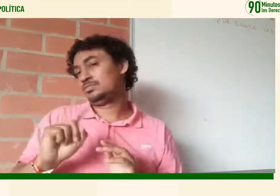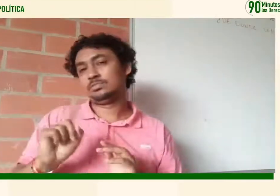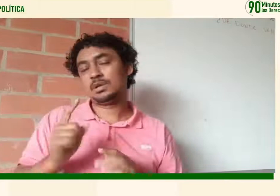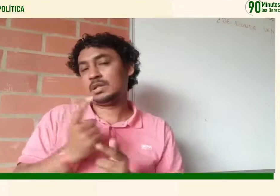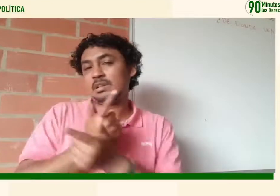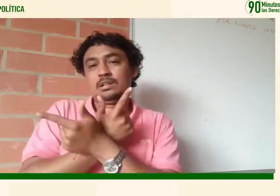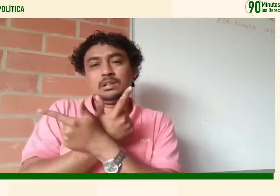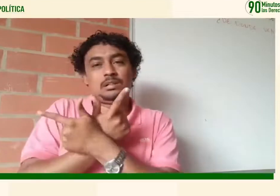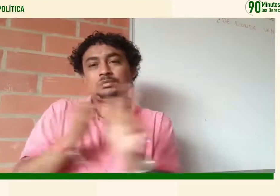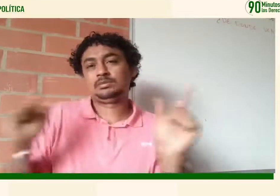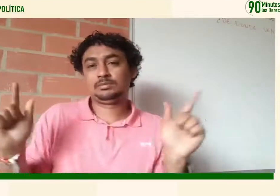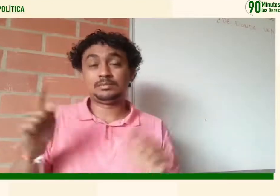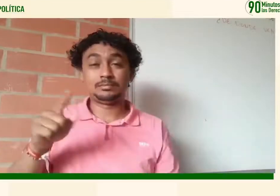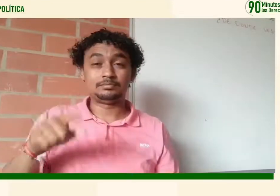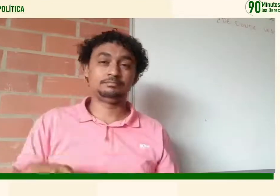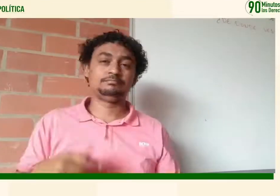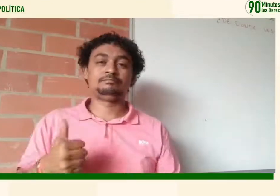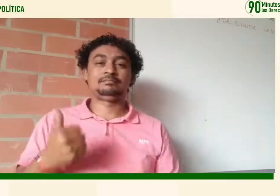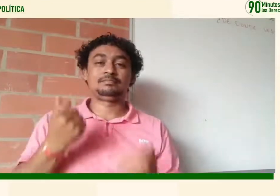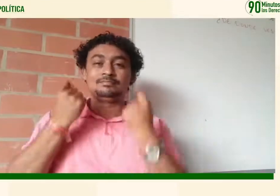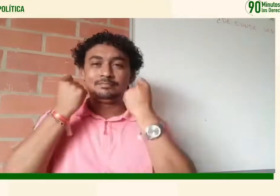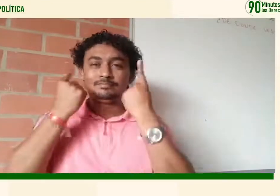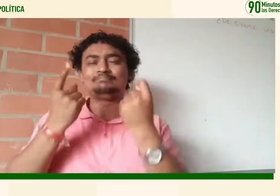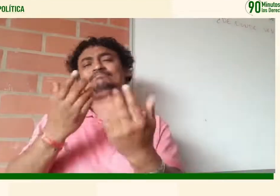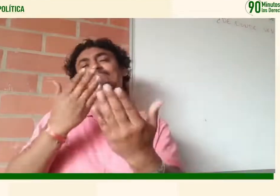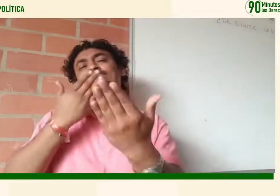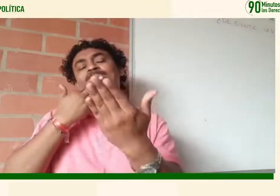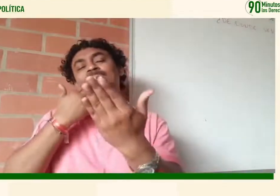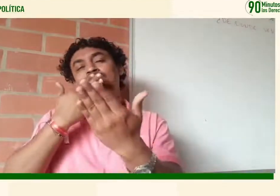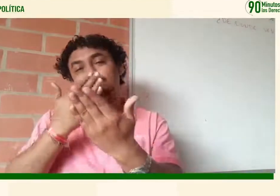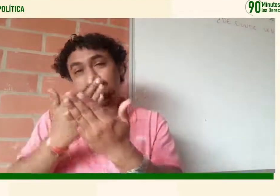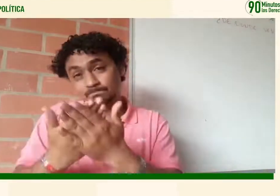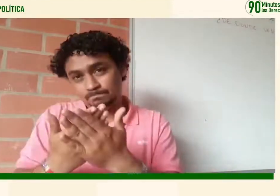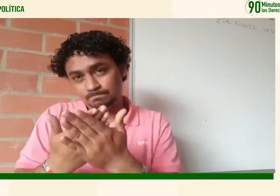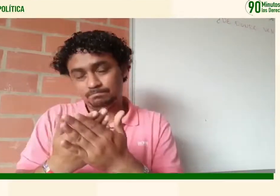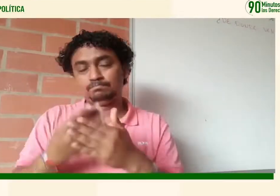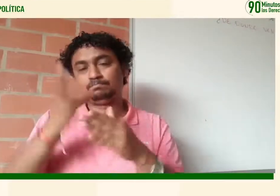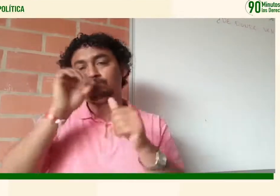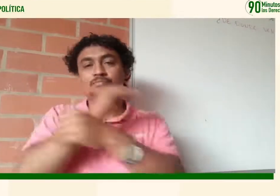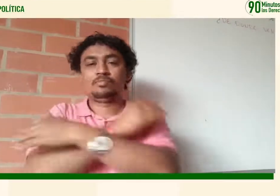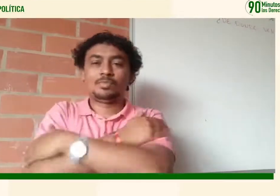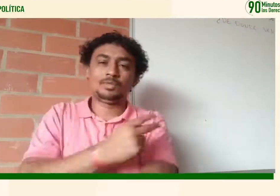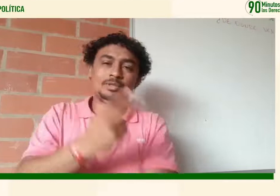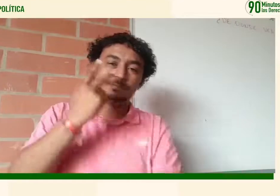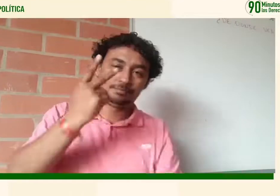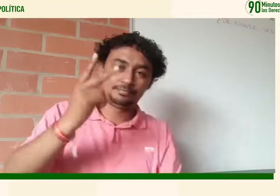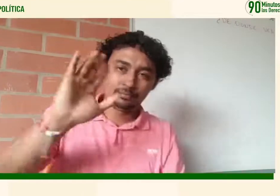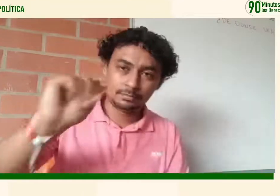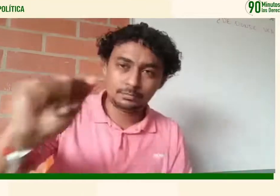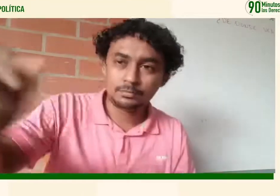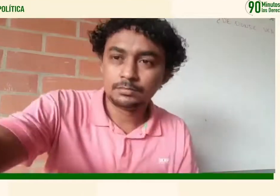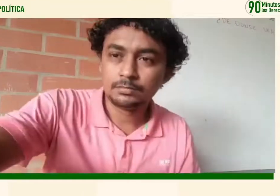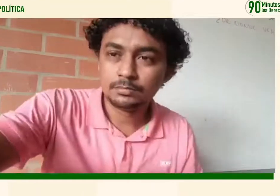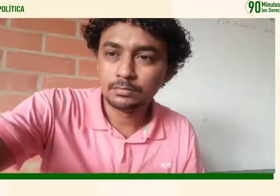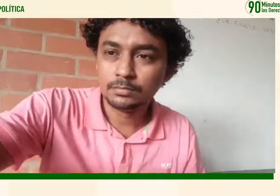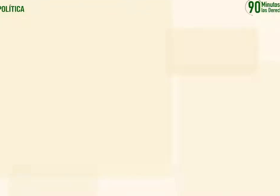vulnera los derechos y hay que entender la libertad de todos muchas gracias dios los bendiga nos vemos chao